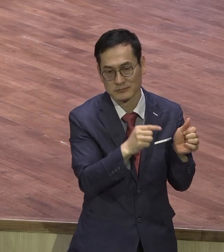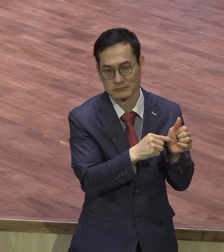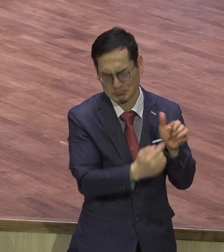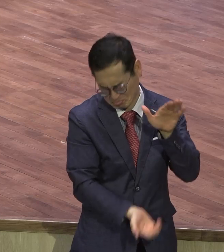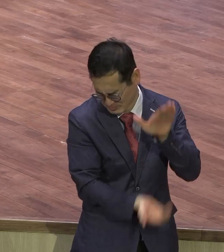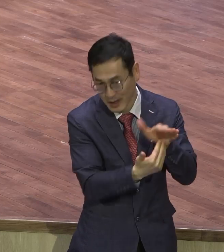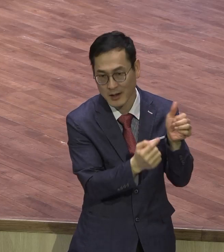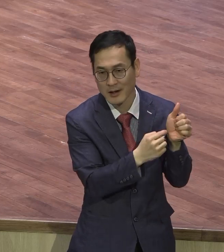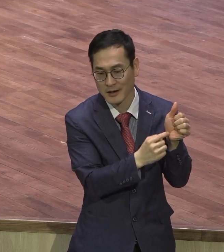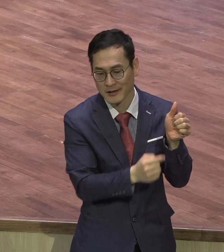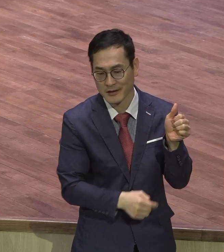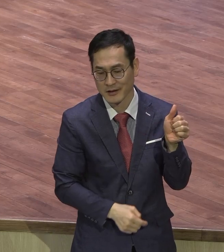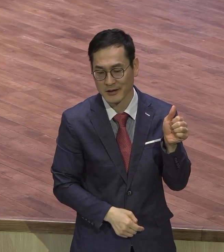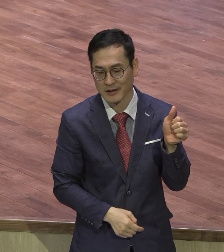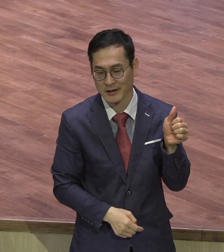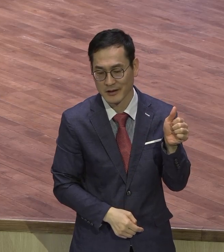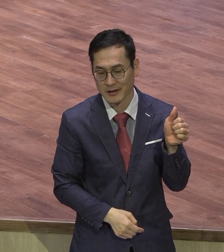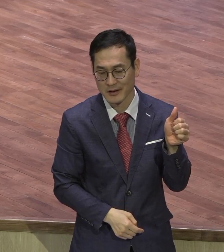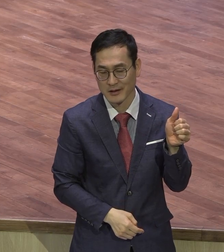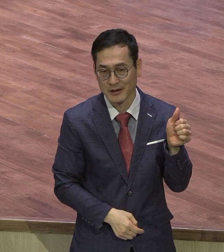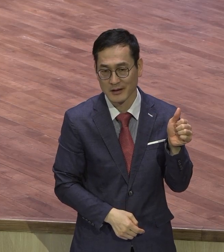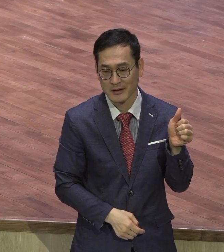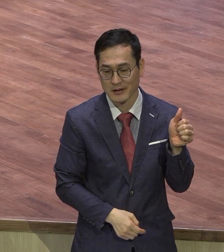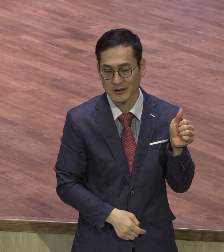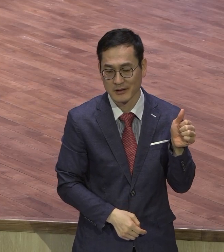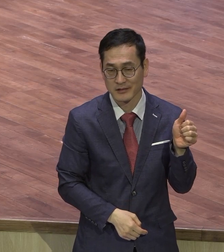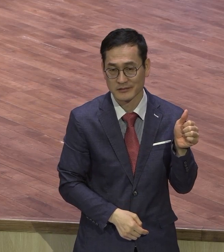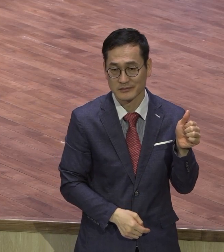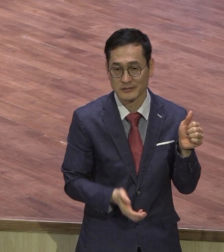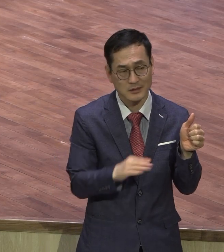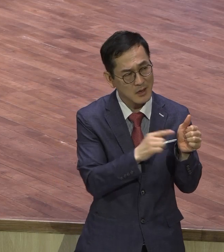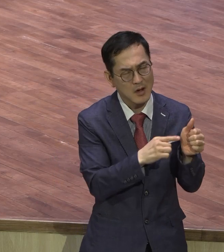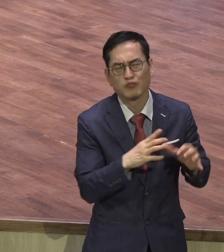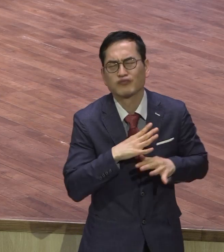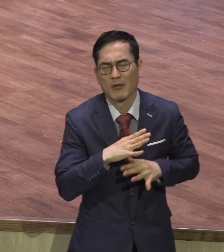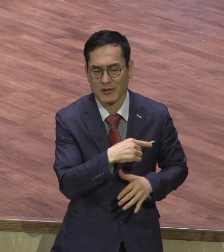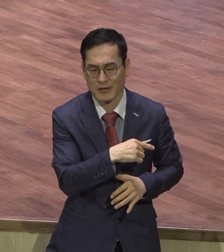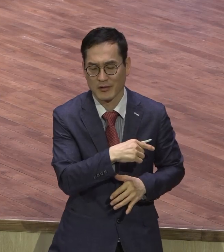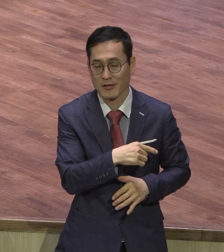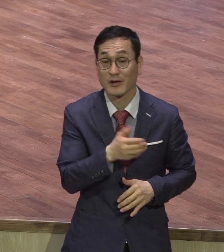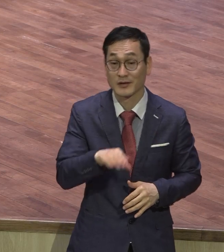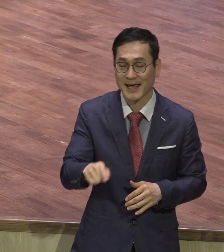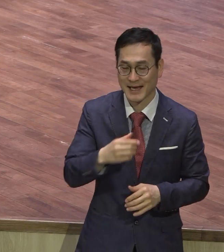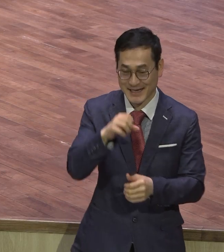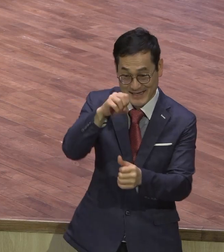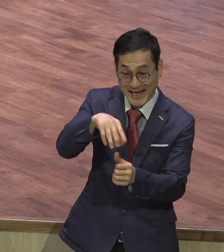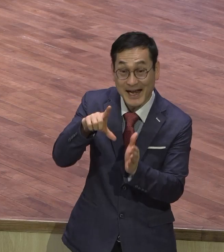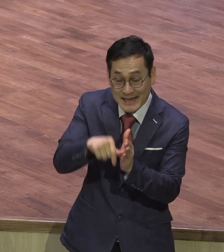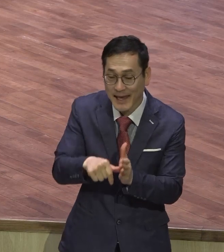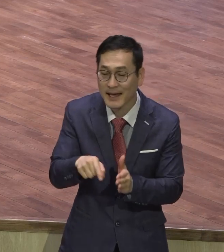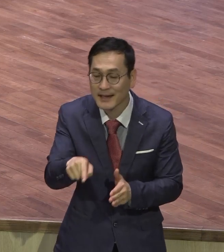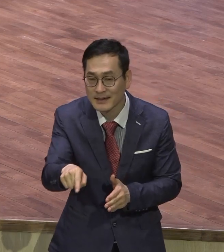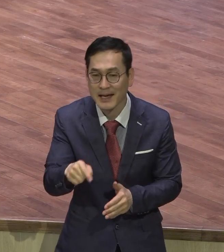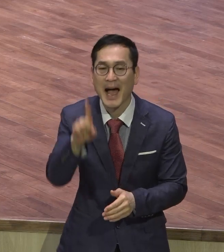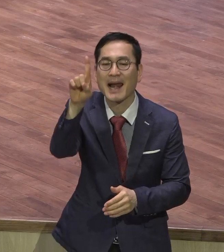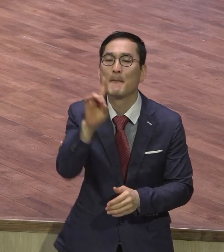분인데 그렇게 불같은 사람이요. 근데 와가지고 세례 딱 좀 하나만 딱 묻는 게 있죠. 하나님이